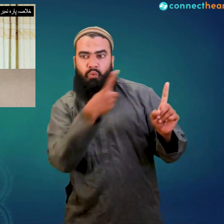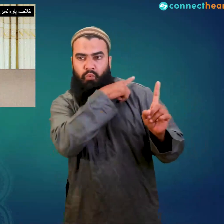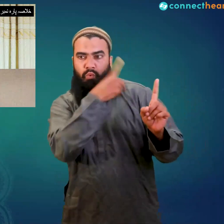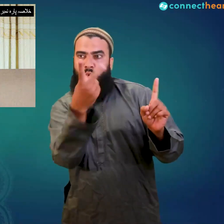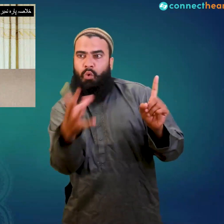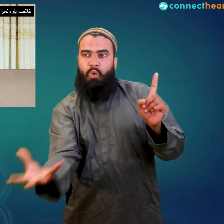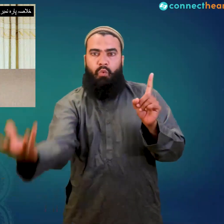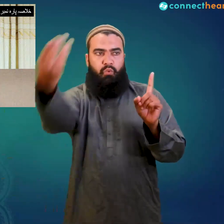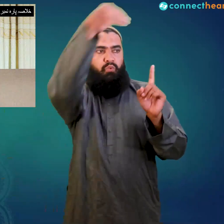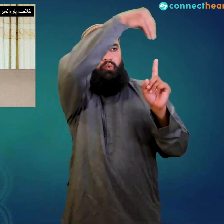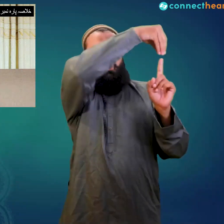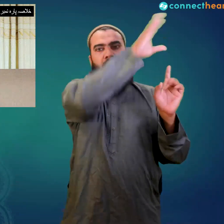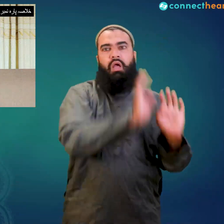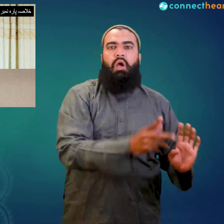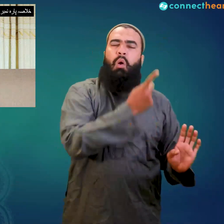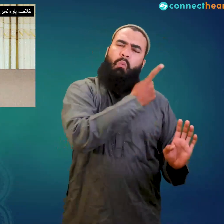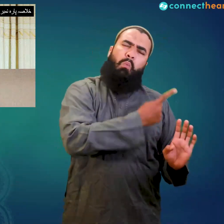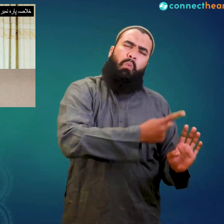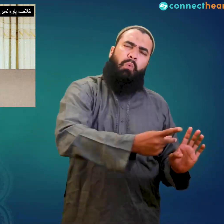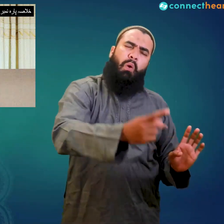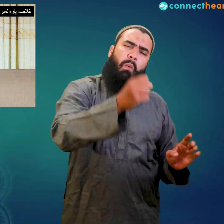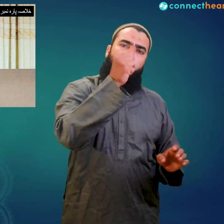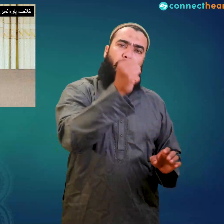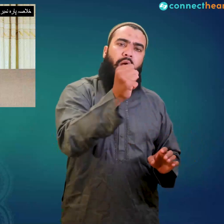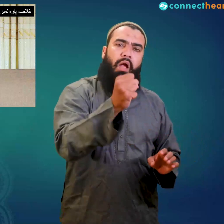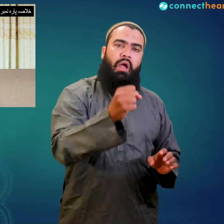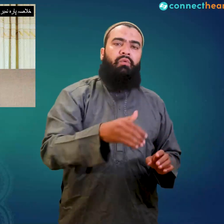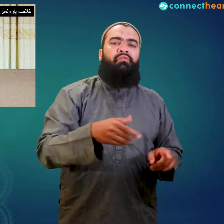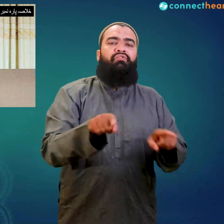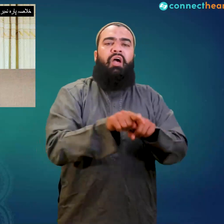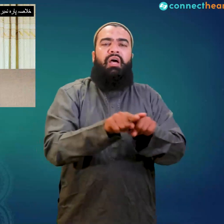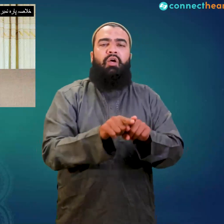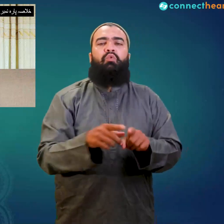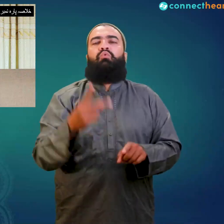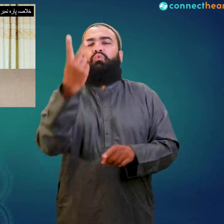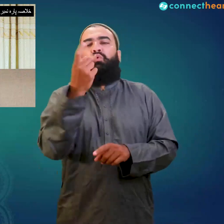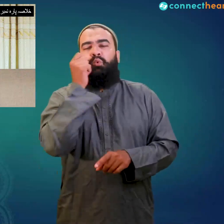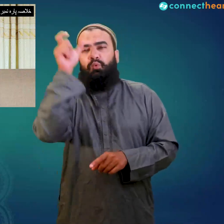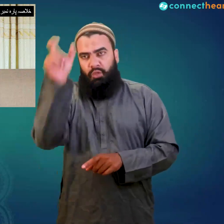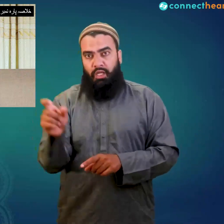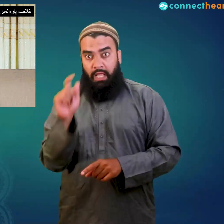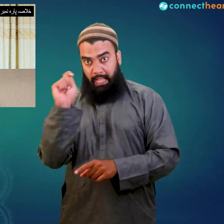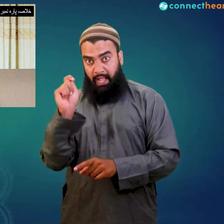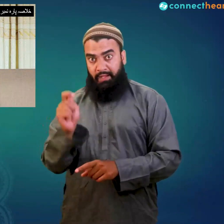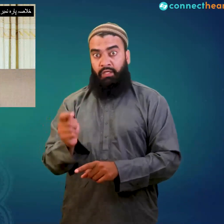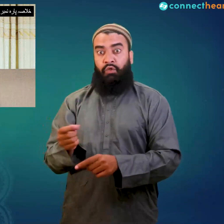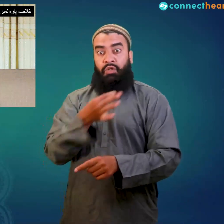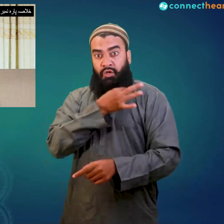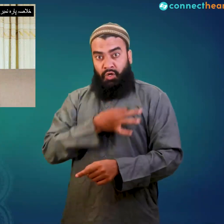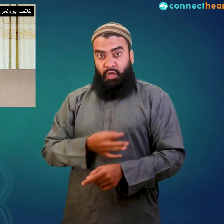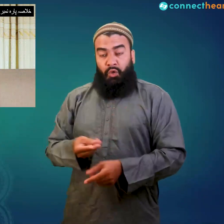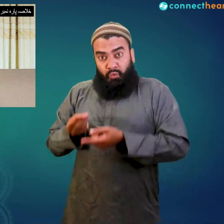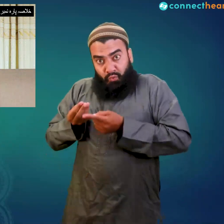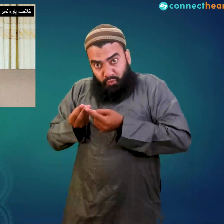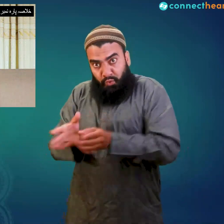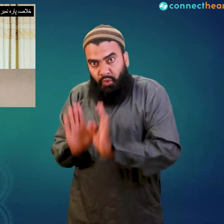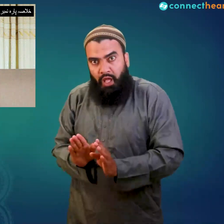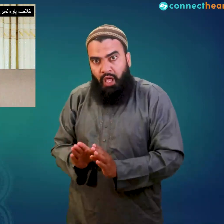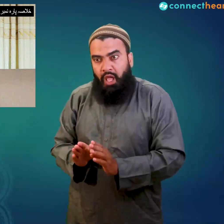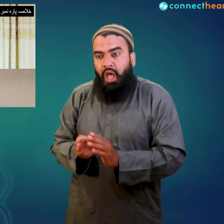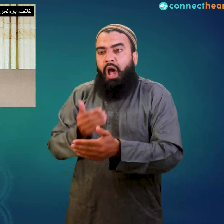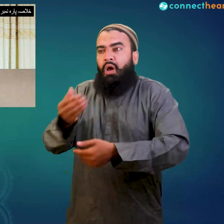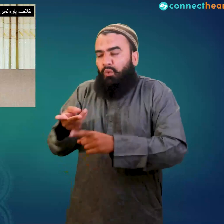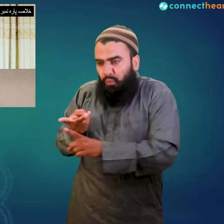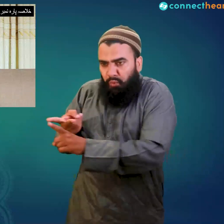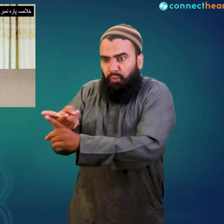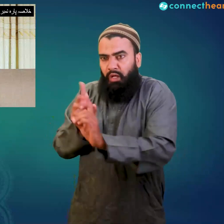تحریک کا باعث بنتا ہے، تو وہ اس کو بھی اتنا ہی اجر دیا جائے گا جتنا کہ اس کام کے کرنے والے کا، اور